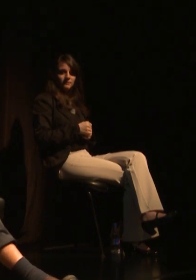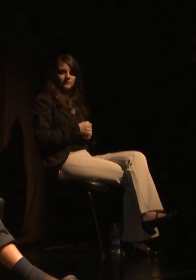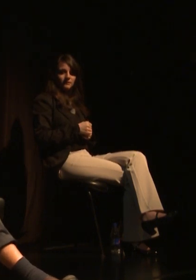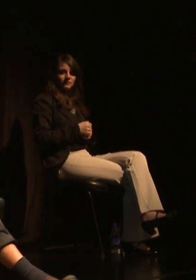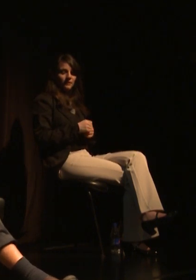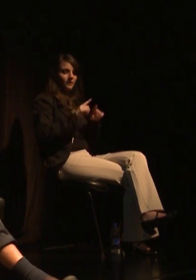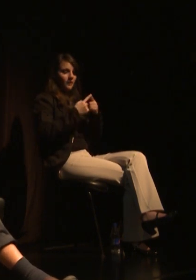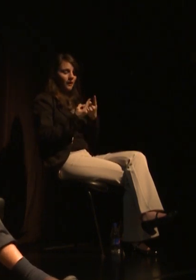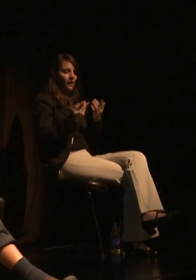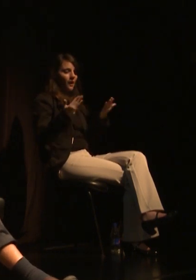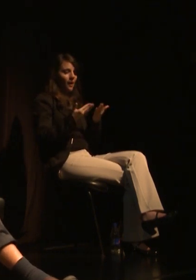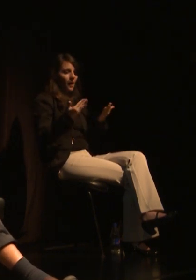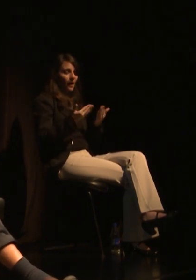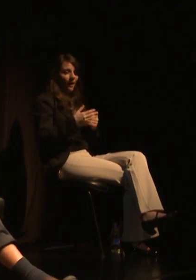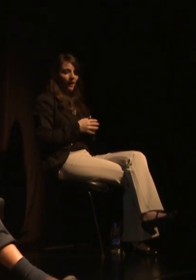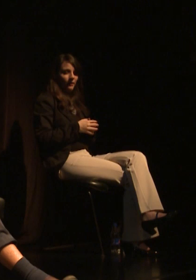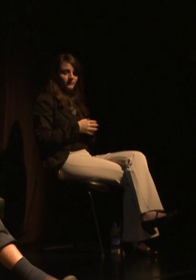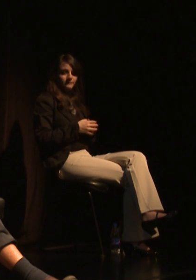Mas a crônica é uma maneira de...